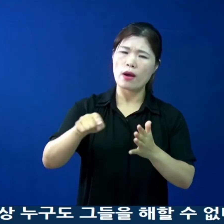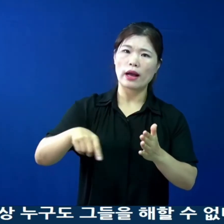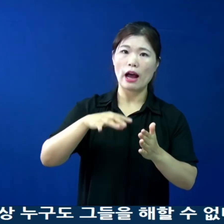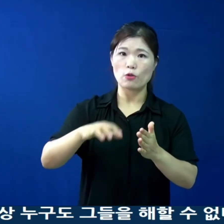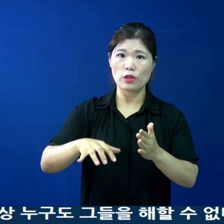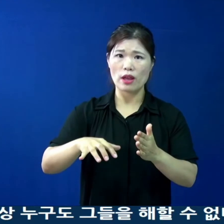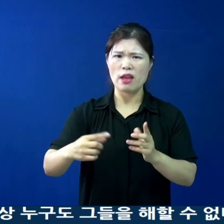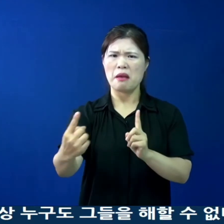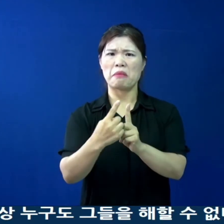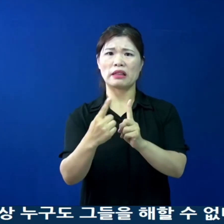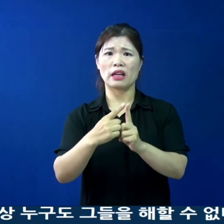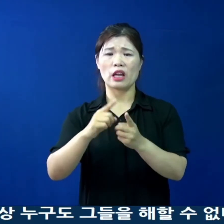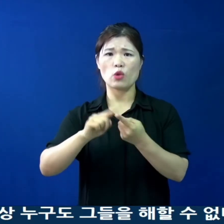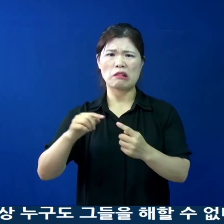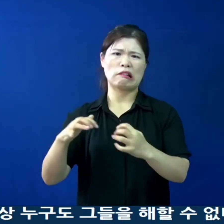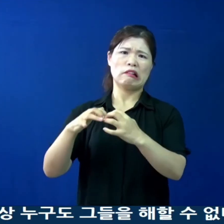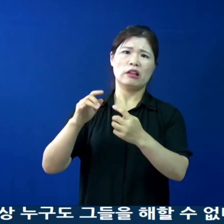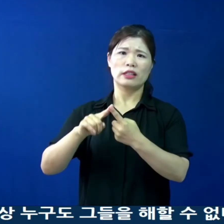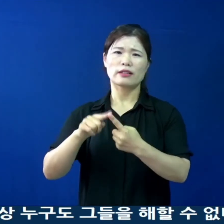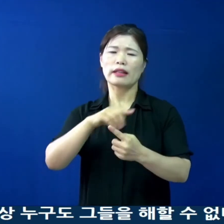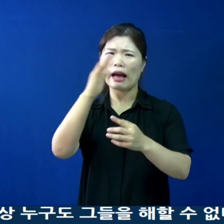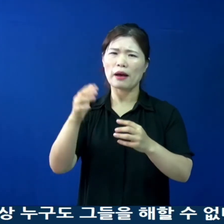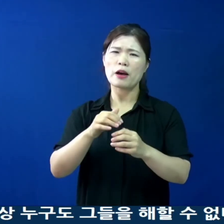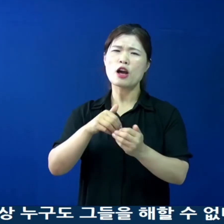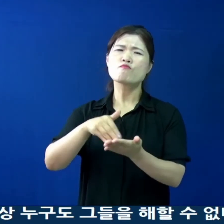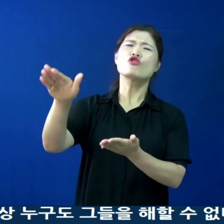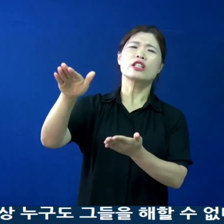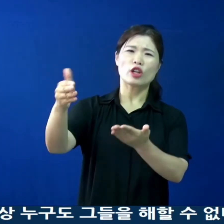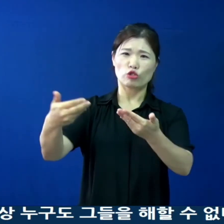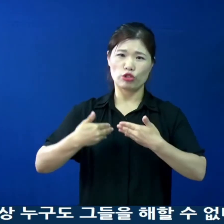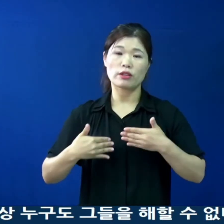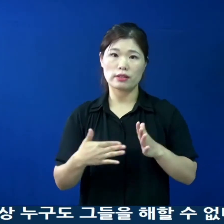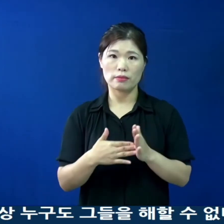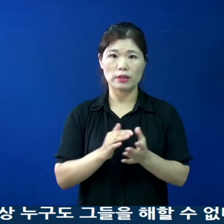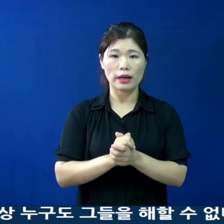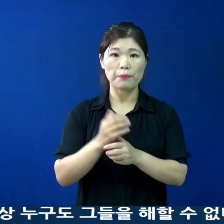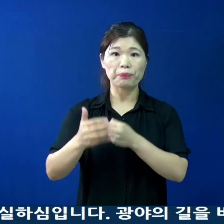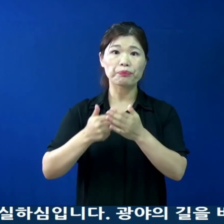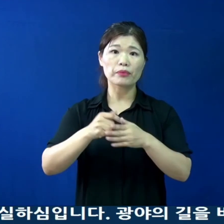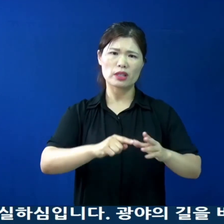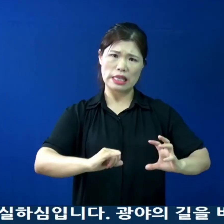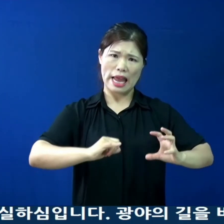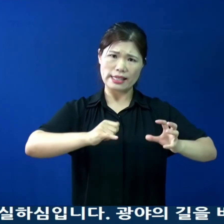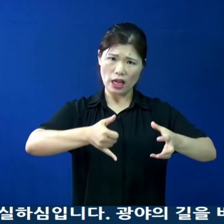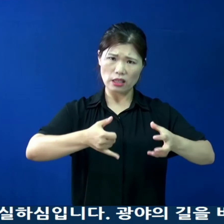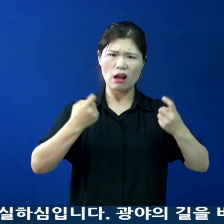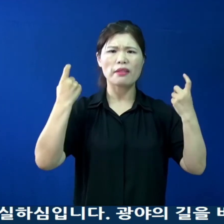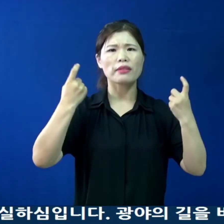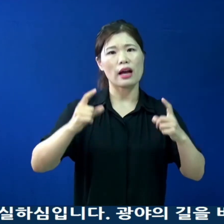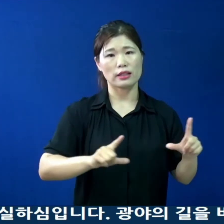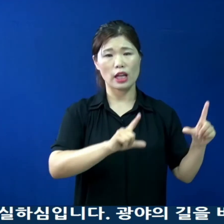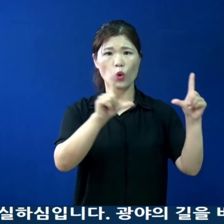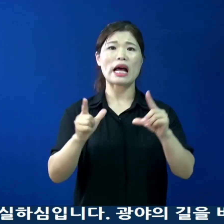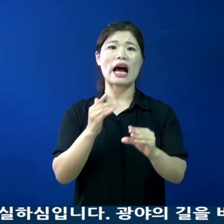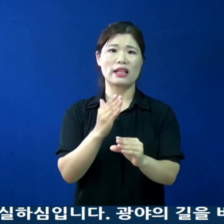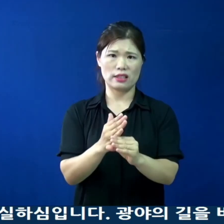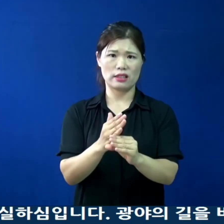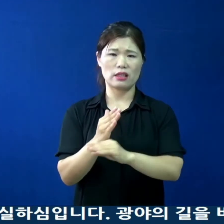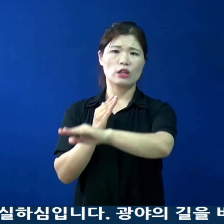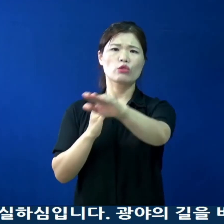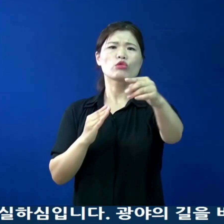물리쳐 주시는 은혜, 그 은혜였습니다. 하나님은 이 세상에서 나그네로 살아가는